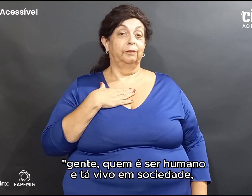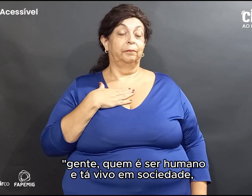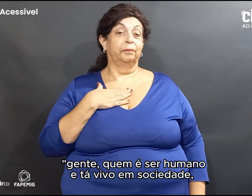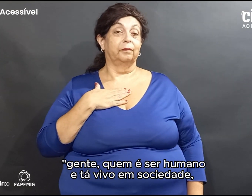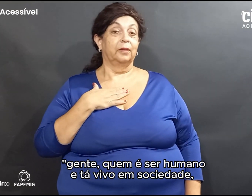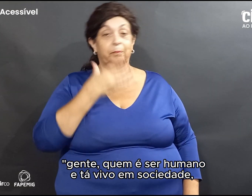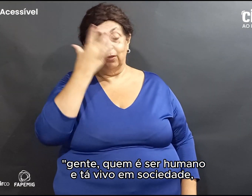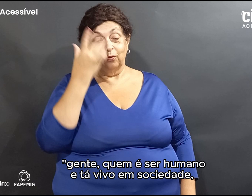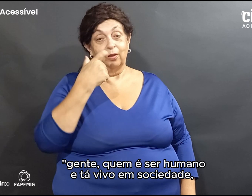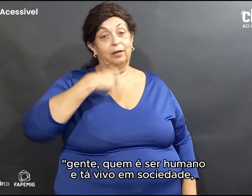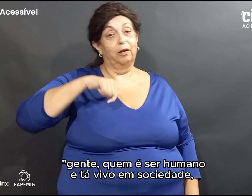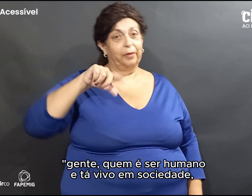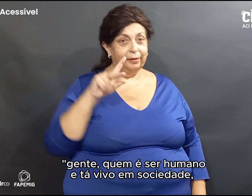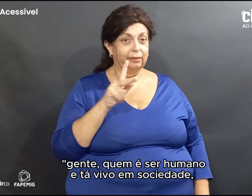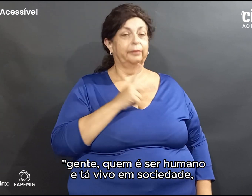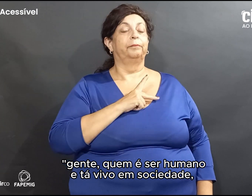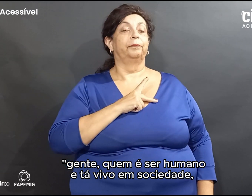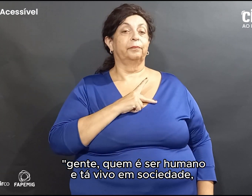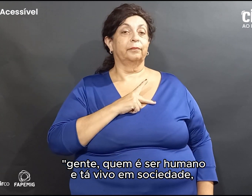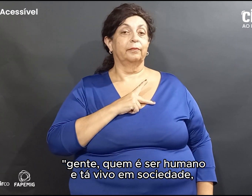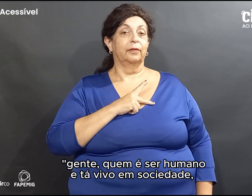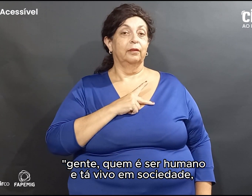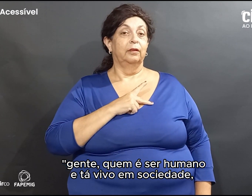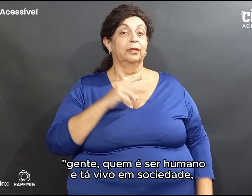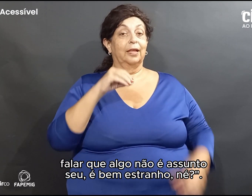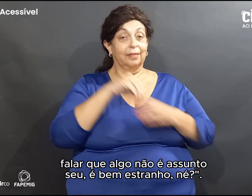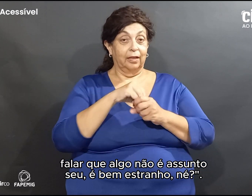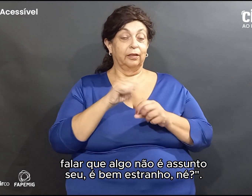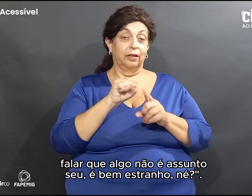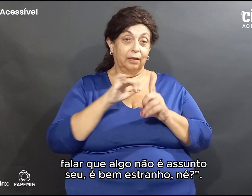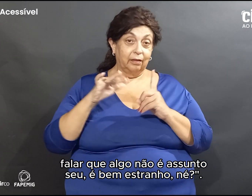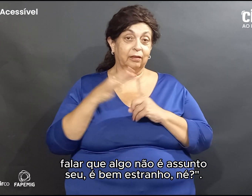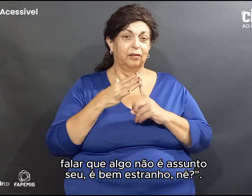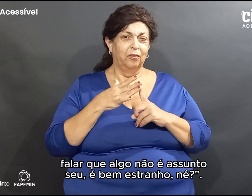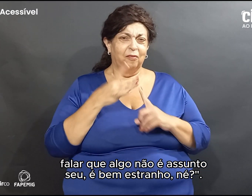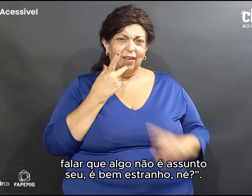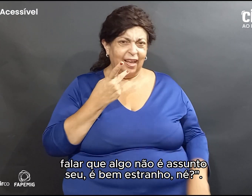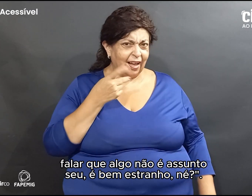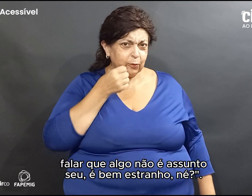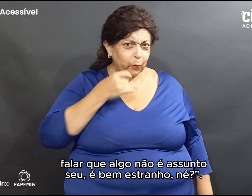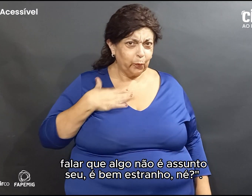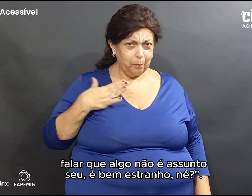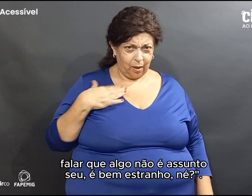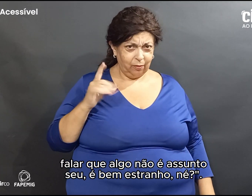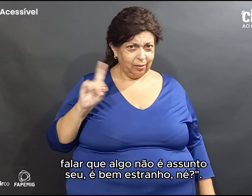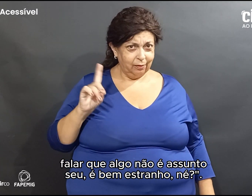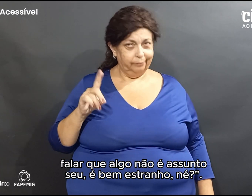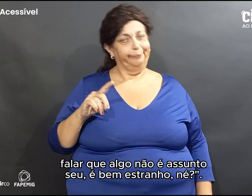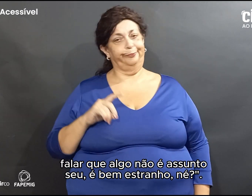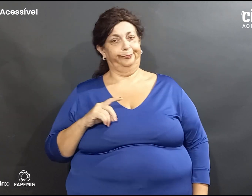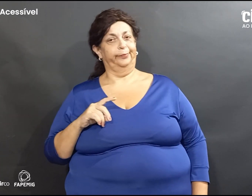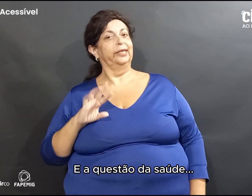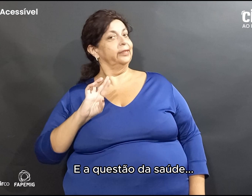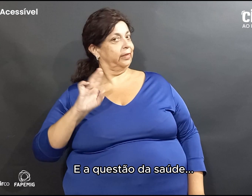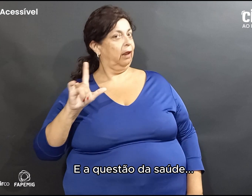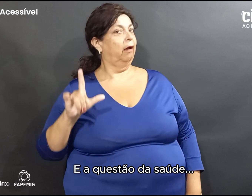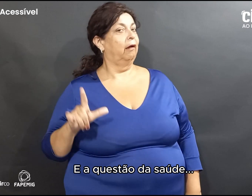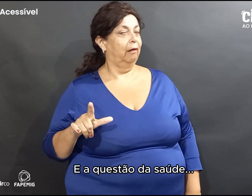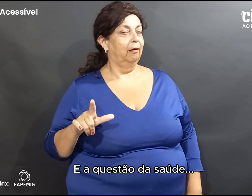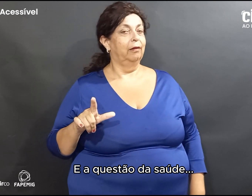ser humano e vive em sociedade, falar que algo não é assunto seu, é bem estranho, né? E a questão da saúde, mas